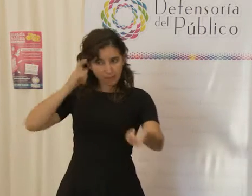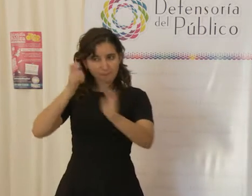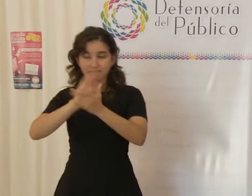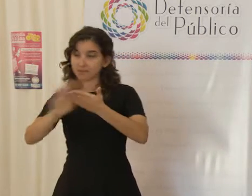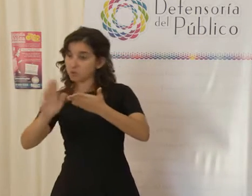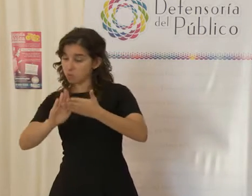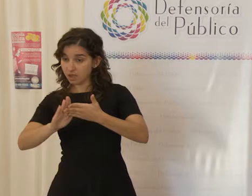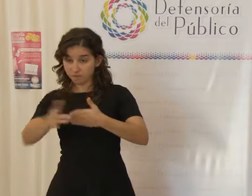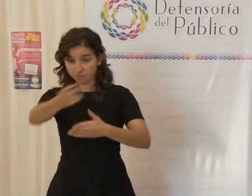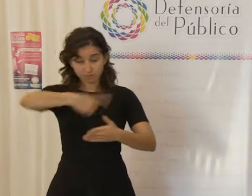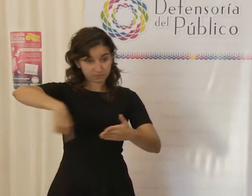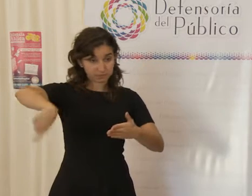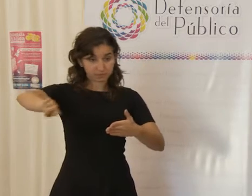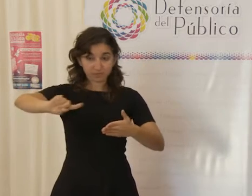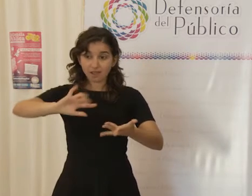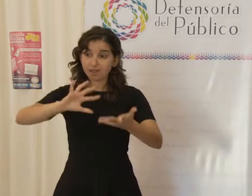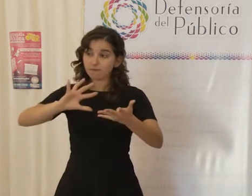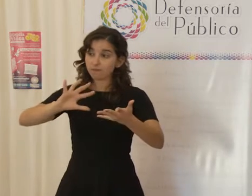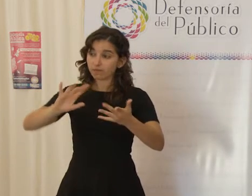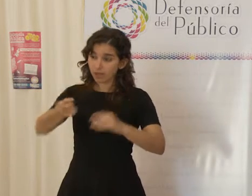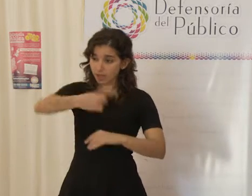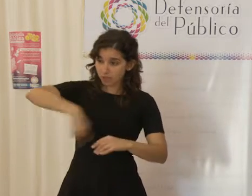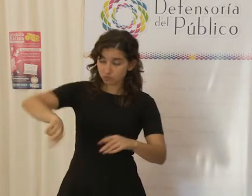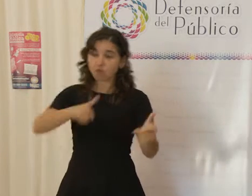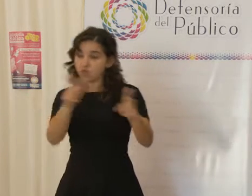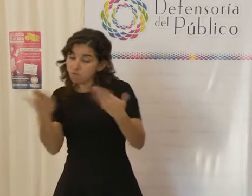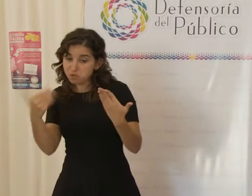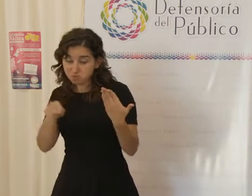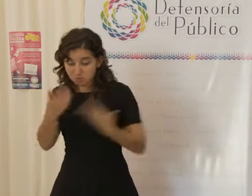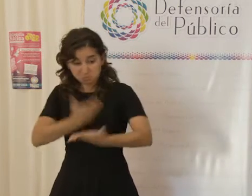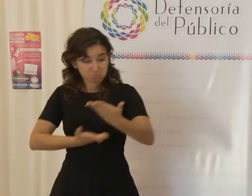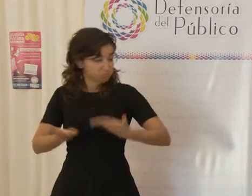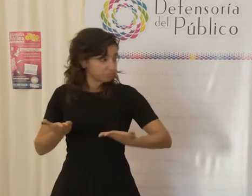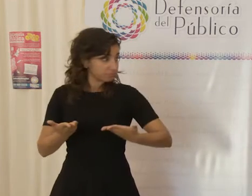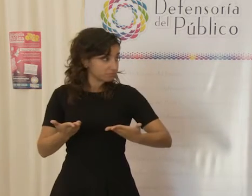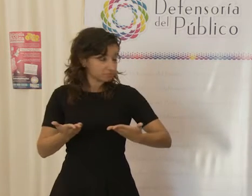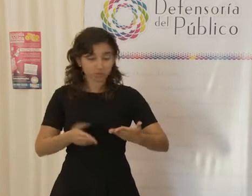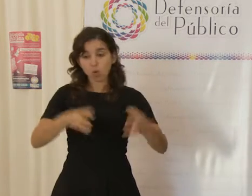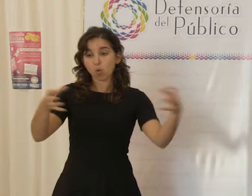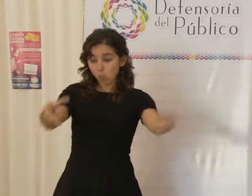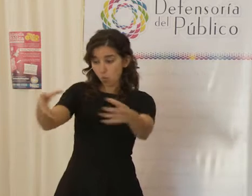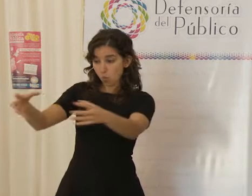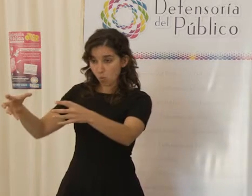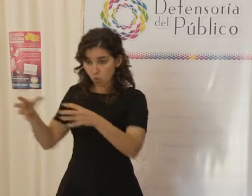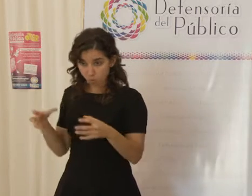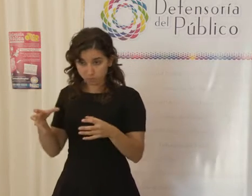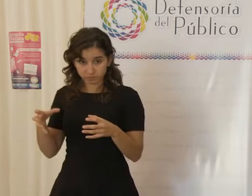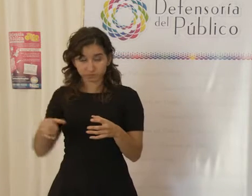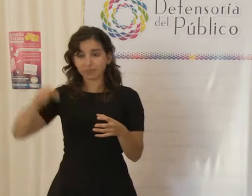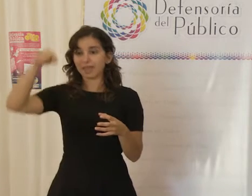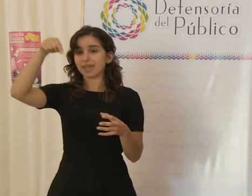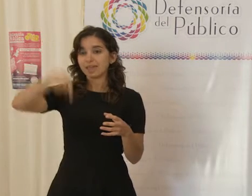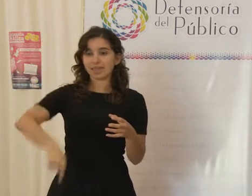experiencia nueva también para ellos y que puedan disfrutar entre otros chicos más nos dividimos en grupos y ahora